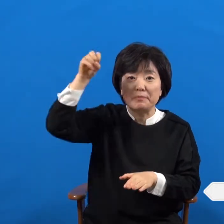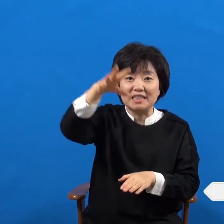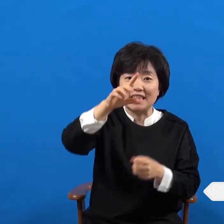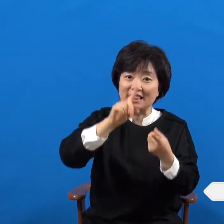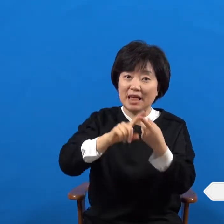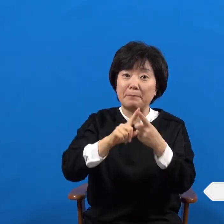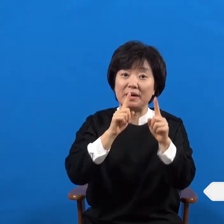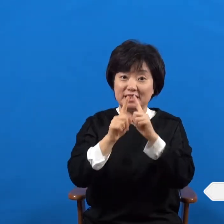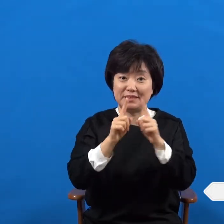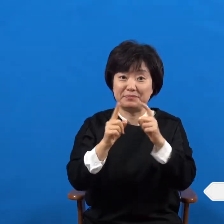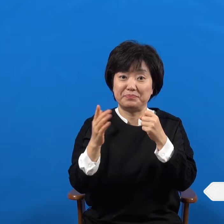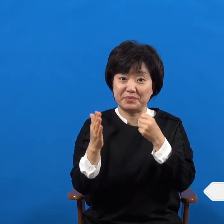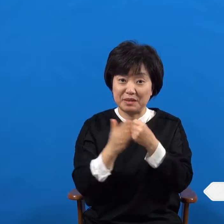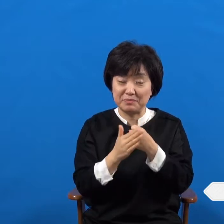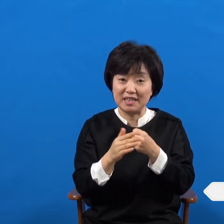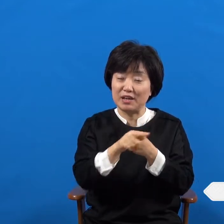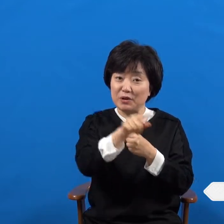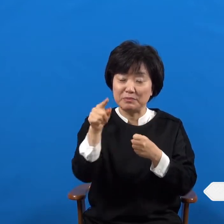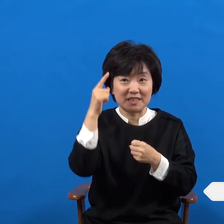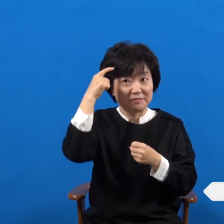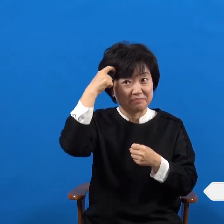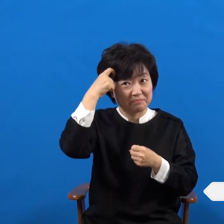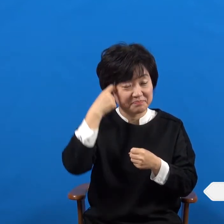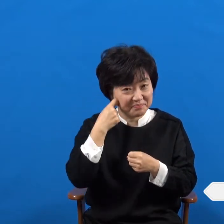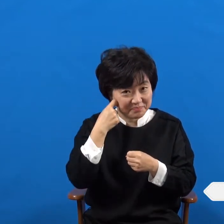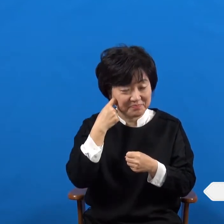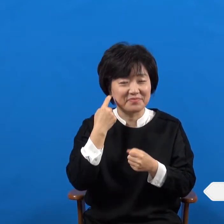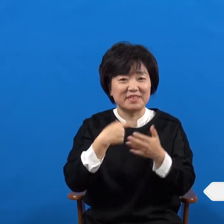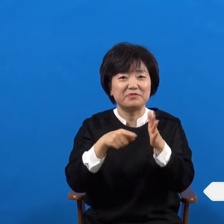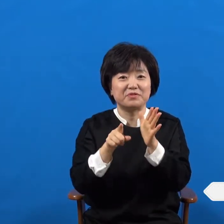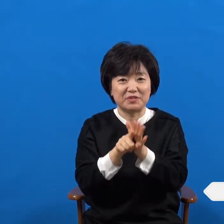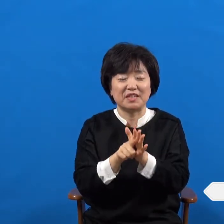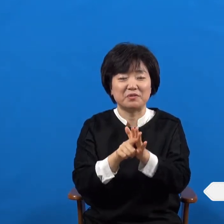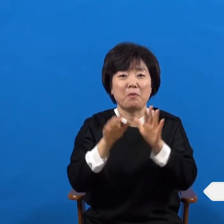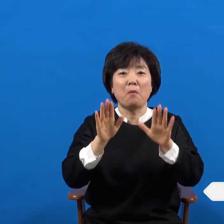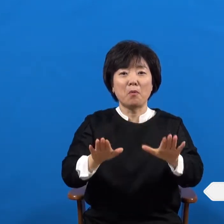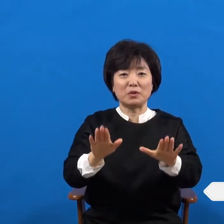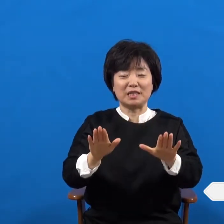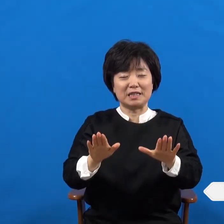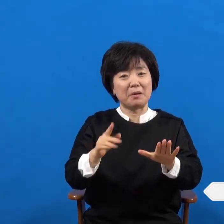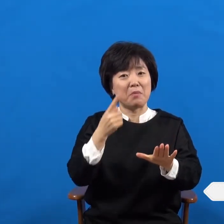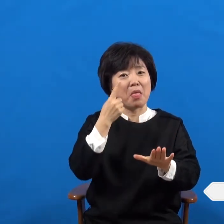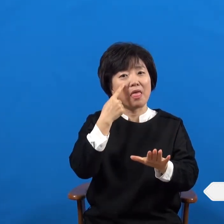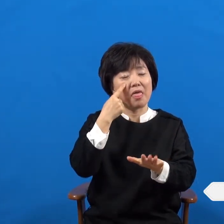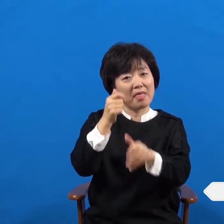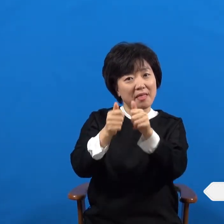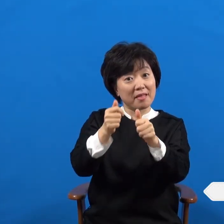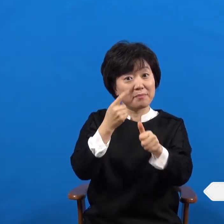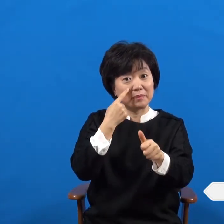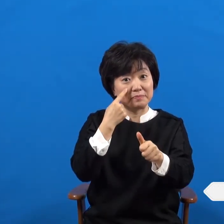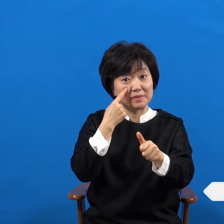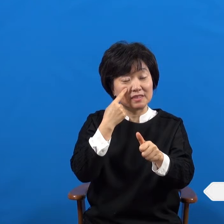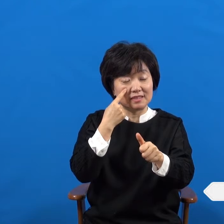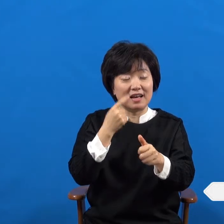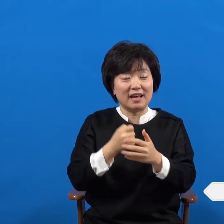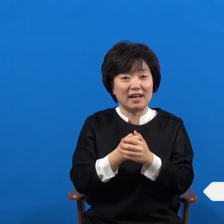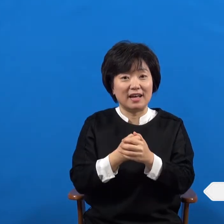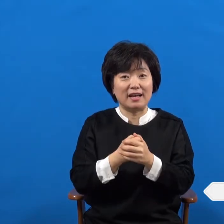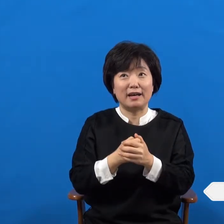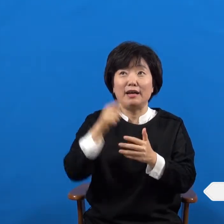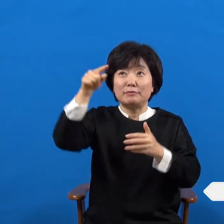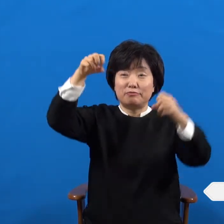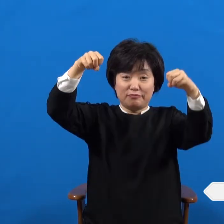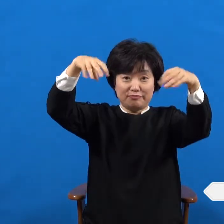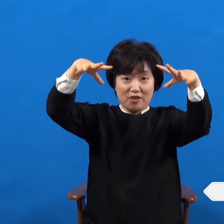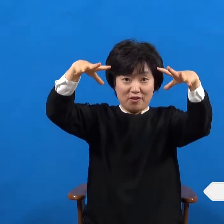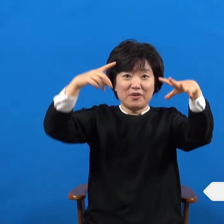때문에 시각적 효과를 위해서 시청각 교재를 오늘 가지고 나왔습니다. 불을 한번